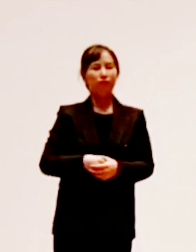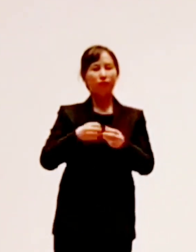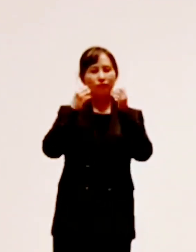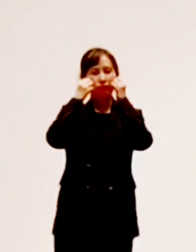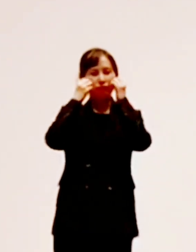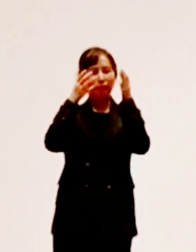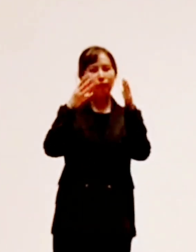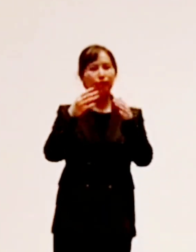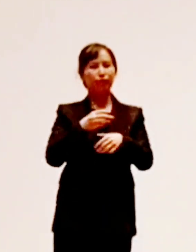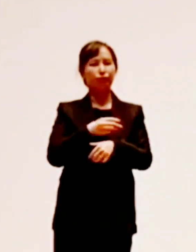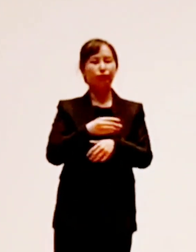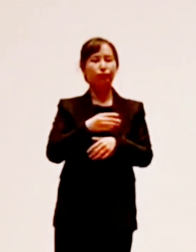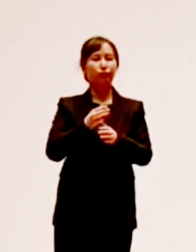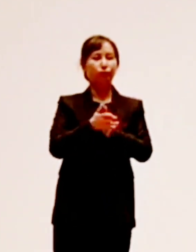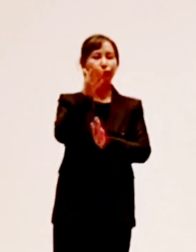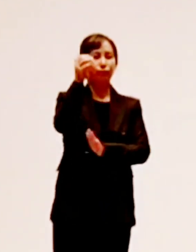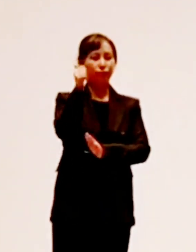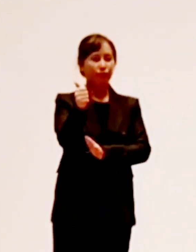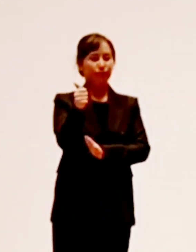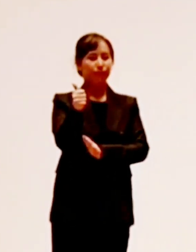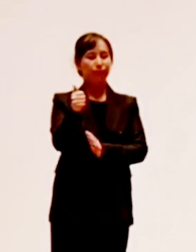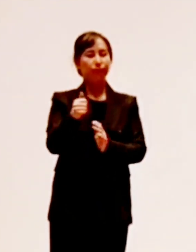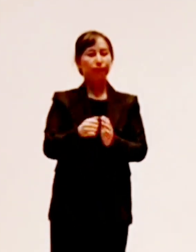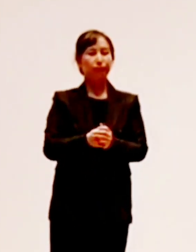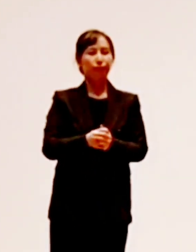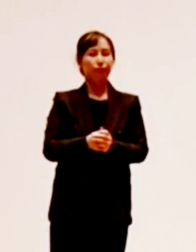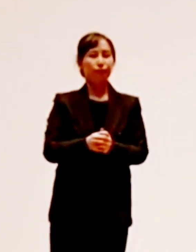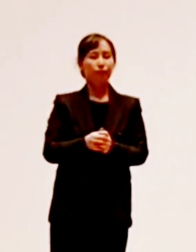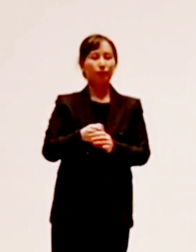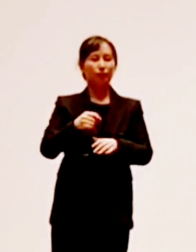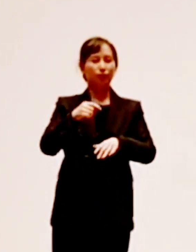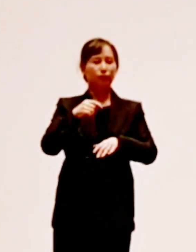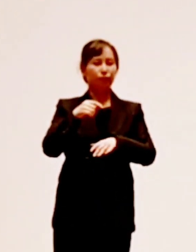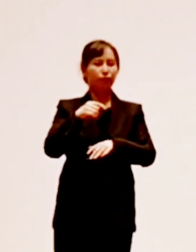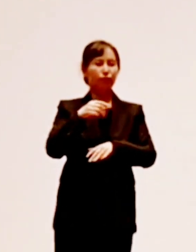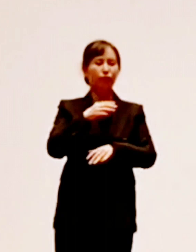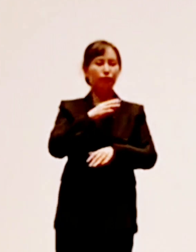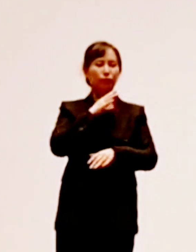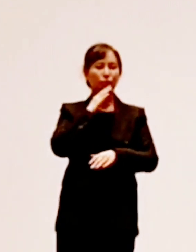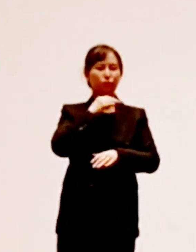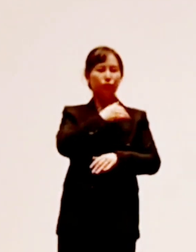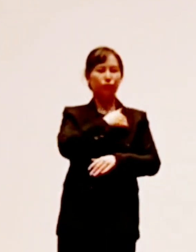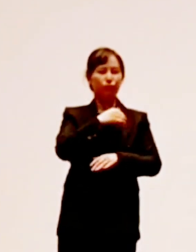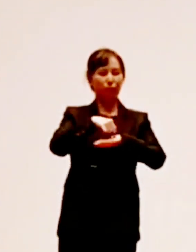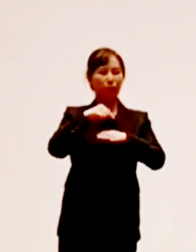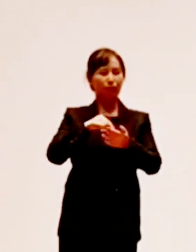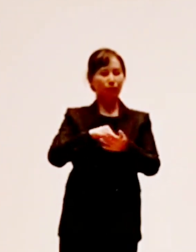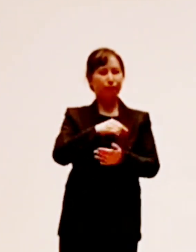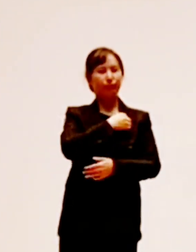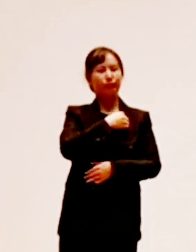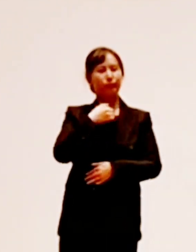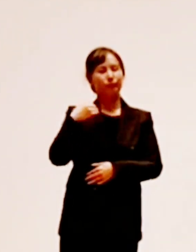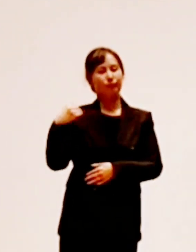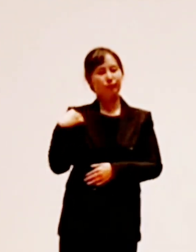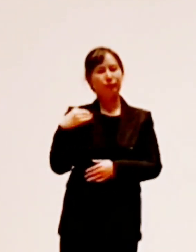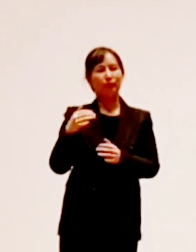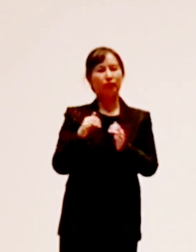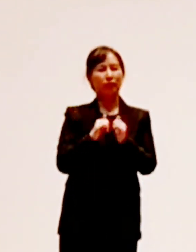새로운 우리 김진대 군수님께서는 아주 마음이 묻어가시고 넉넉하신 분으로 알고